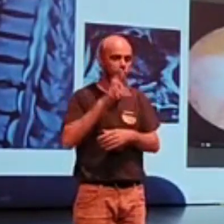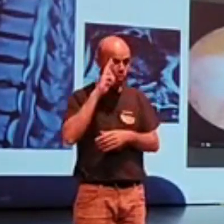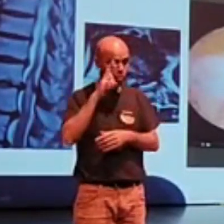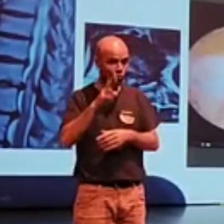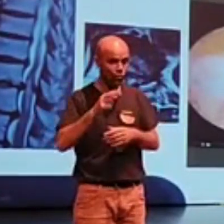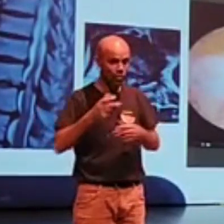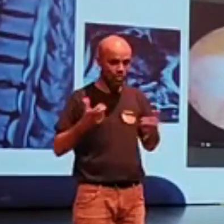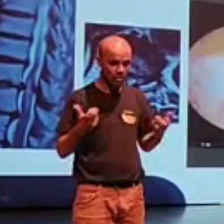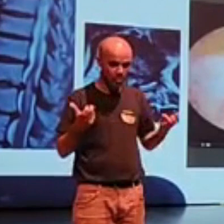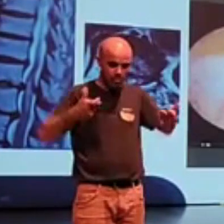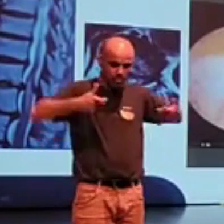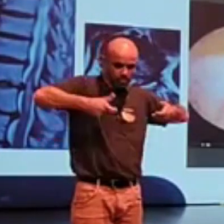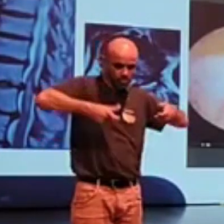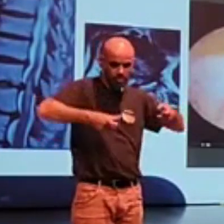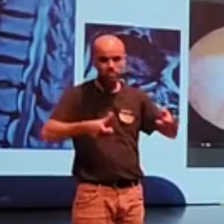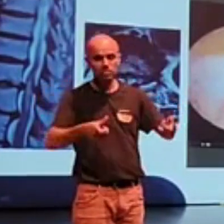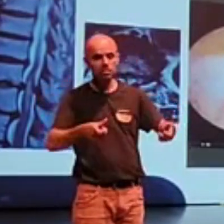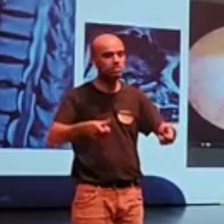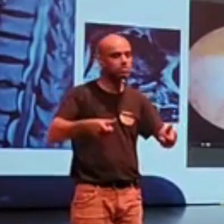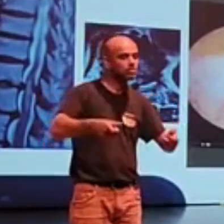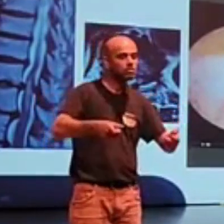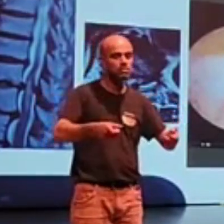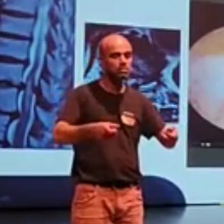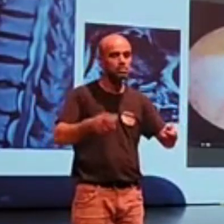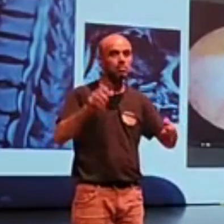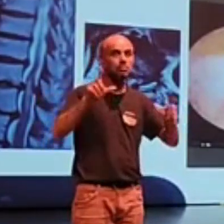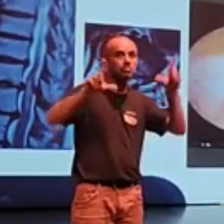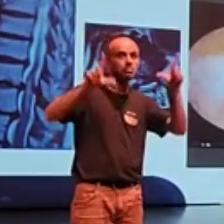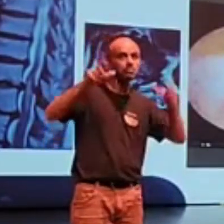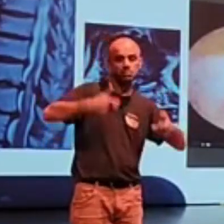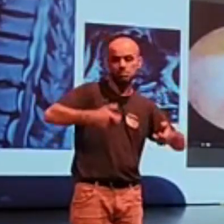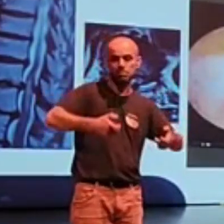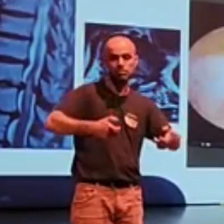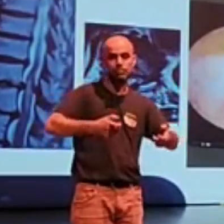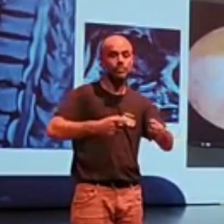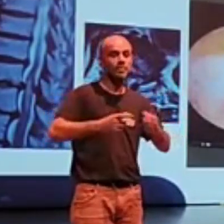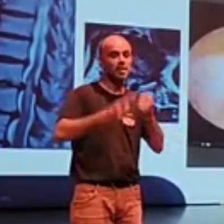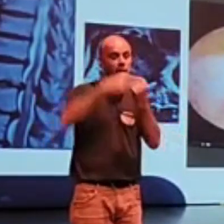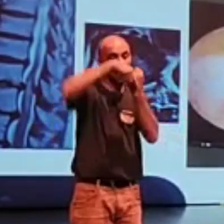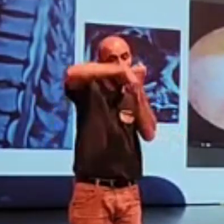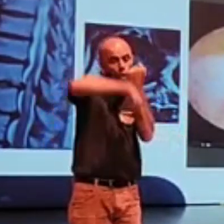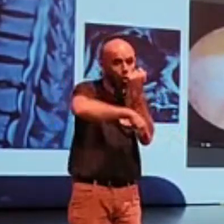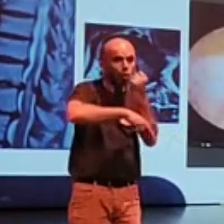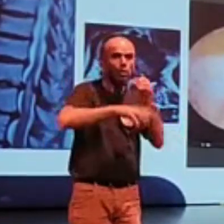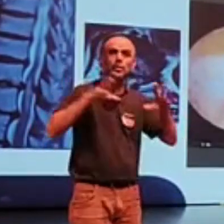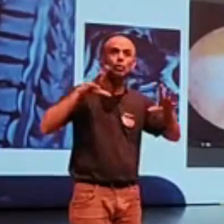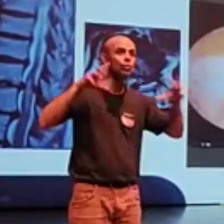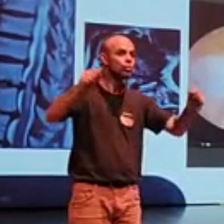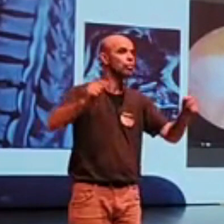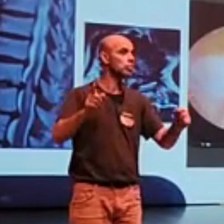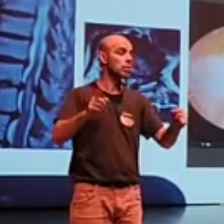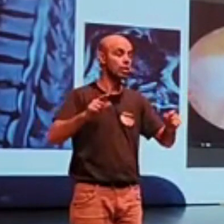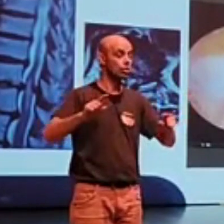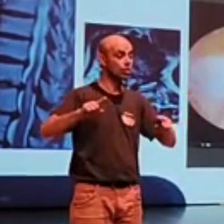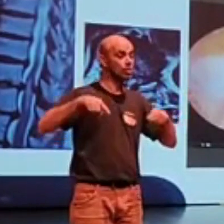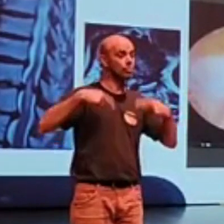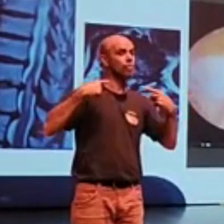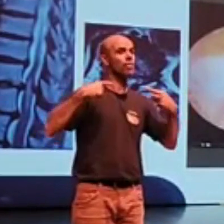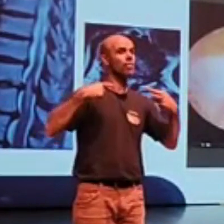via endoscópica. Mais uma vez, endoscopia não é para tudo. nós estamos nos